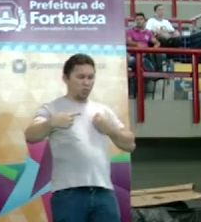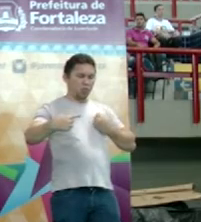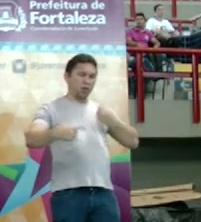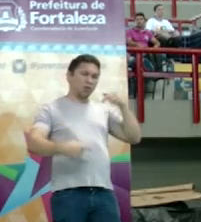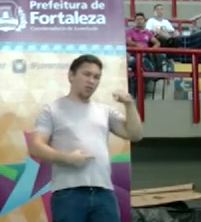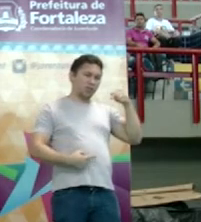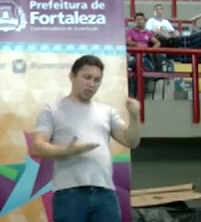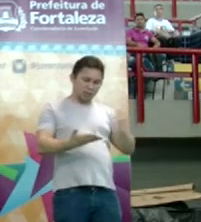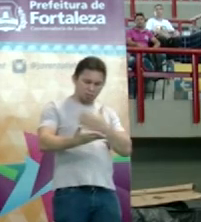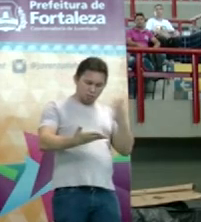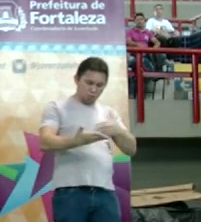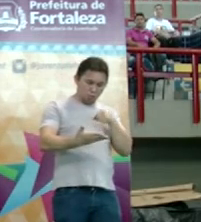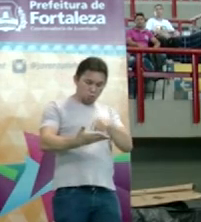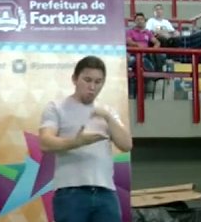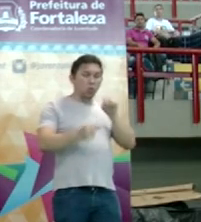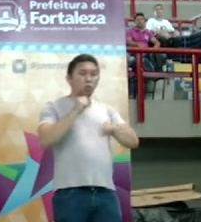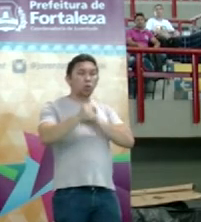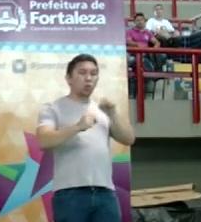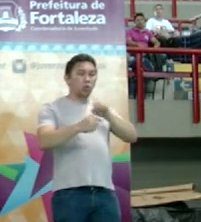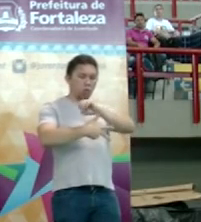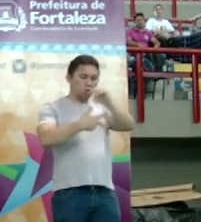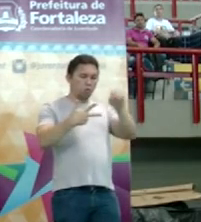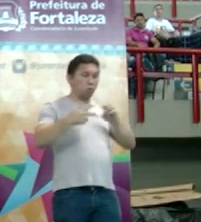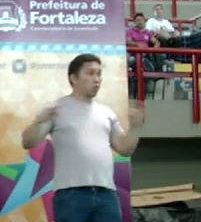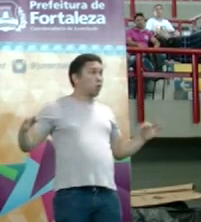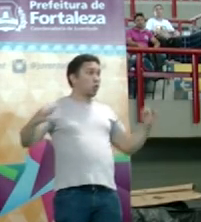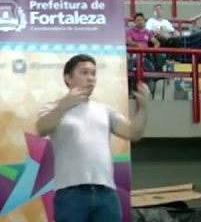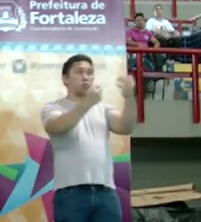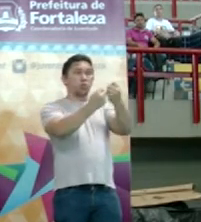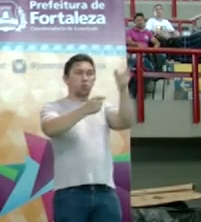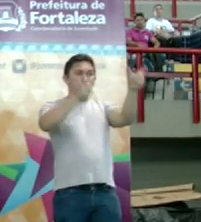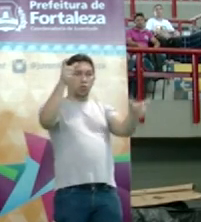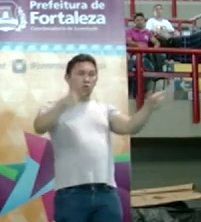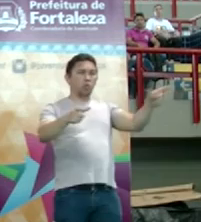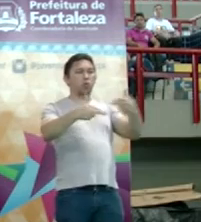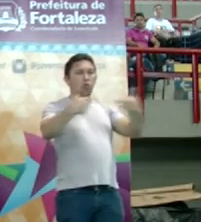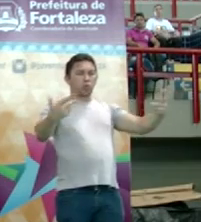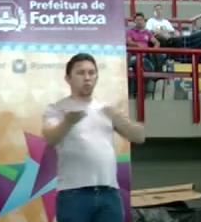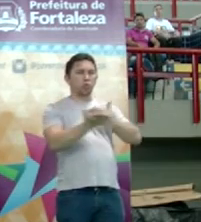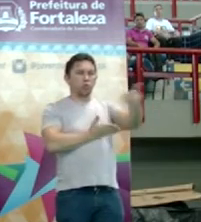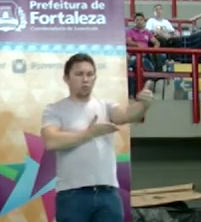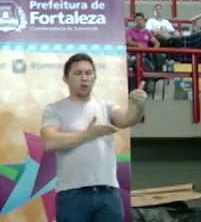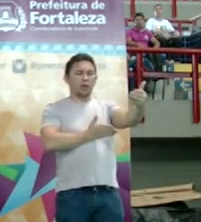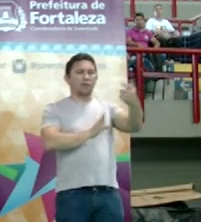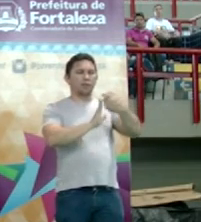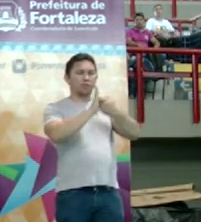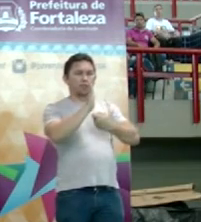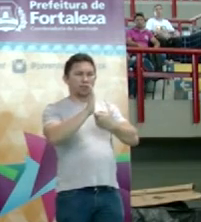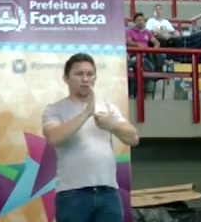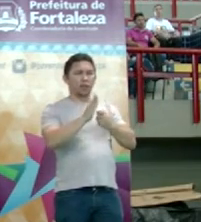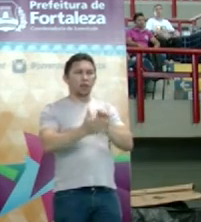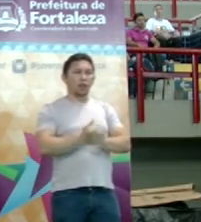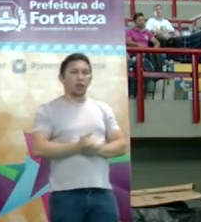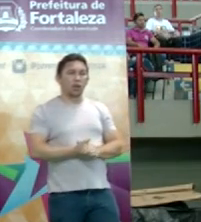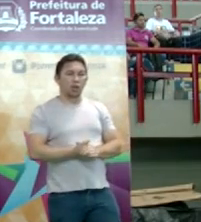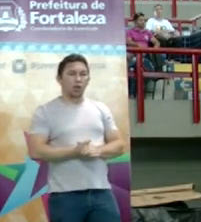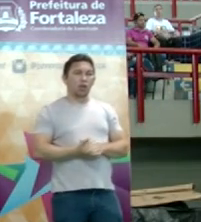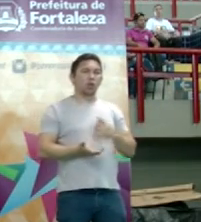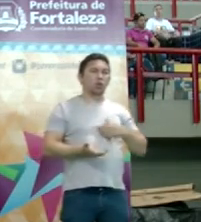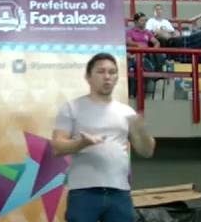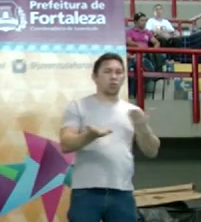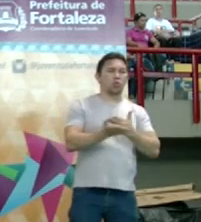7. Como é que o Enem quer que todos os candidatos comecem a redação? Ele quer que comece